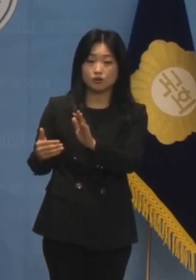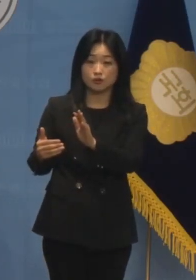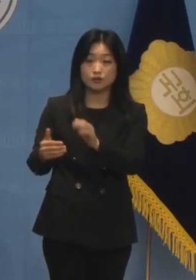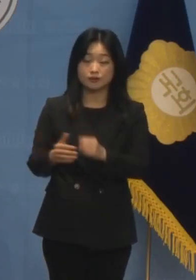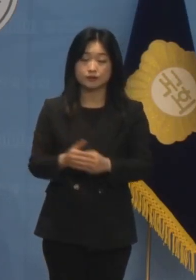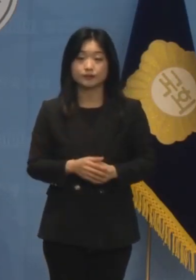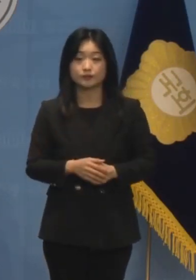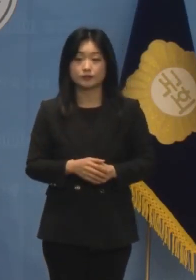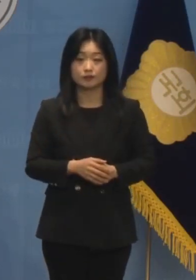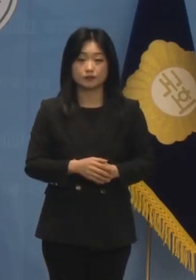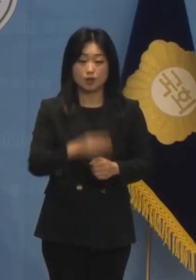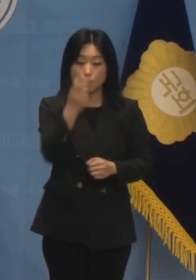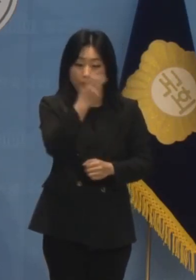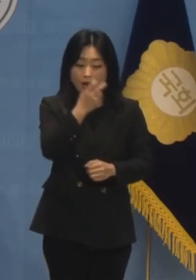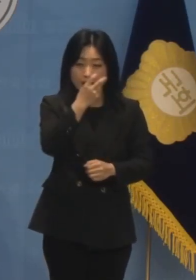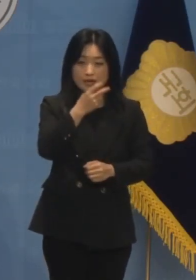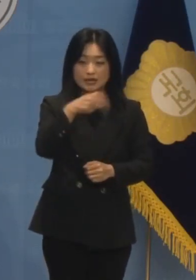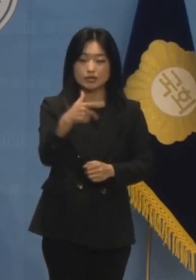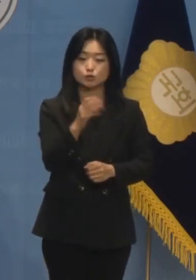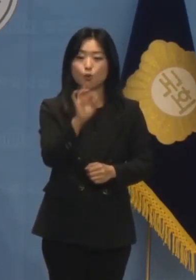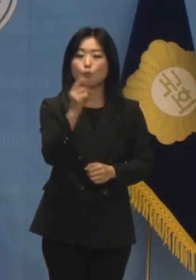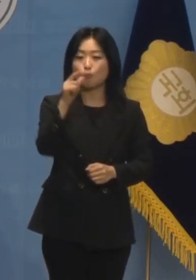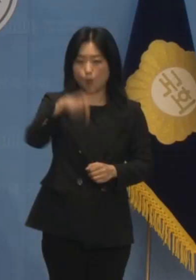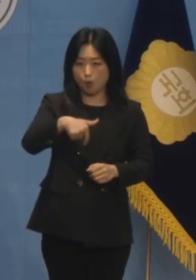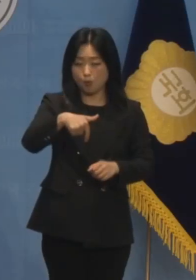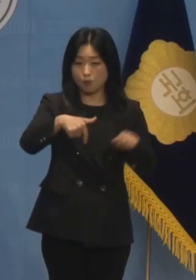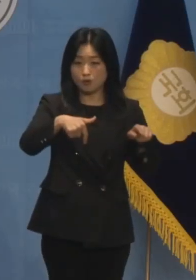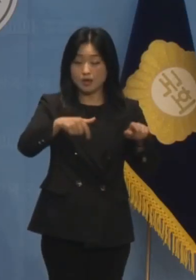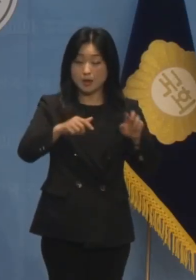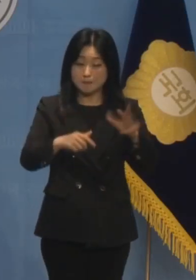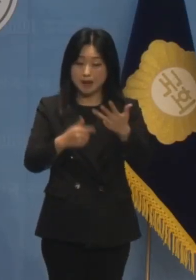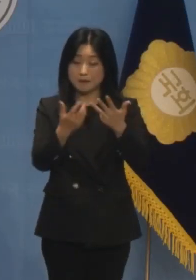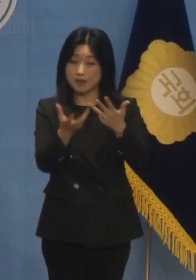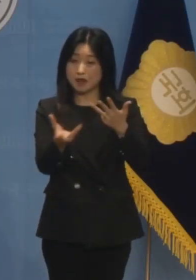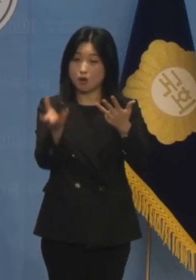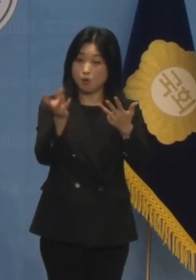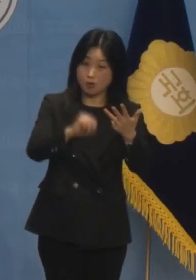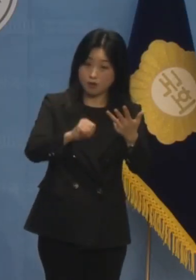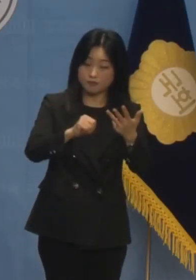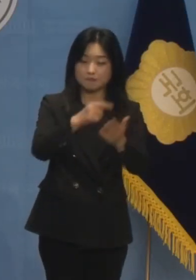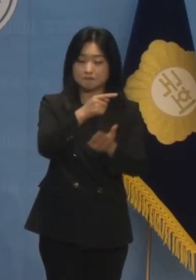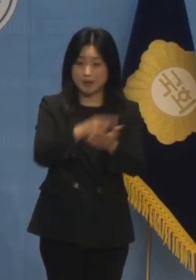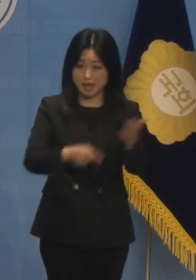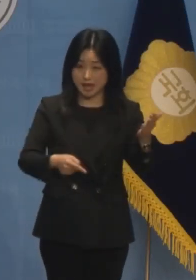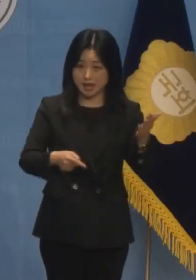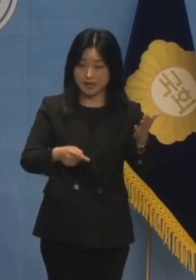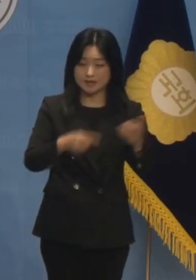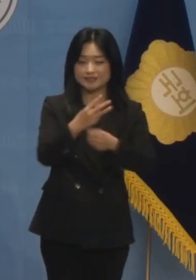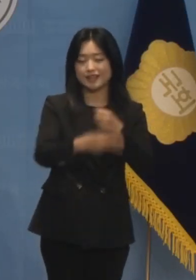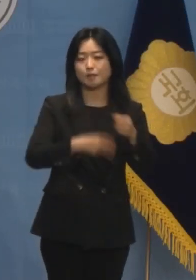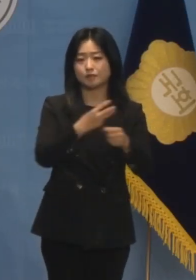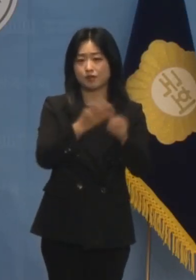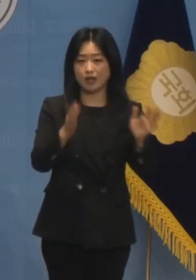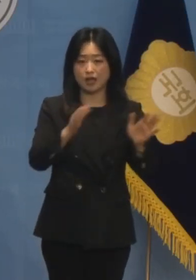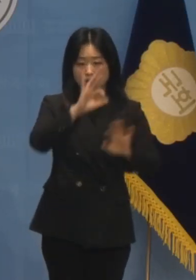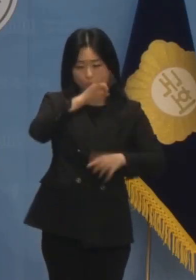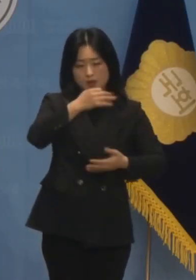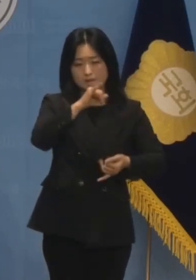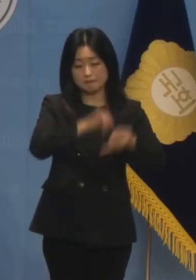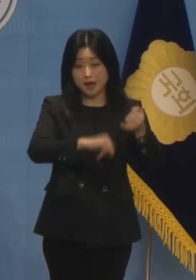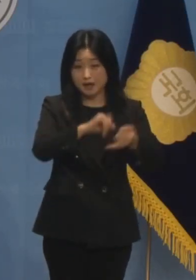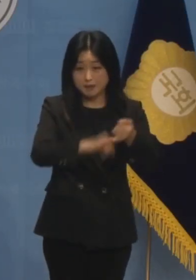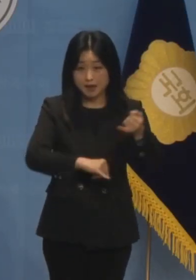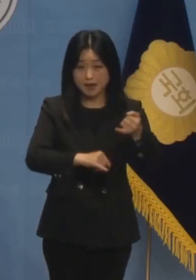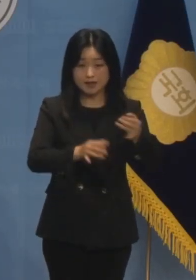있습니다. 3년 연속 800억 원대 영업손실, 잦은 임금 연체,